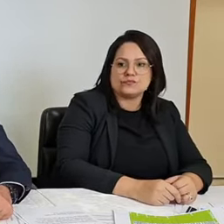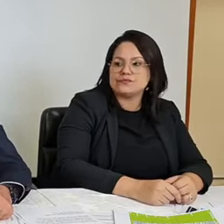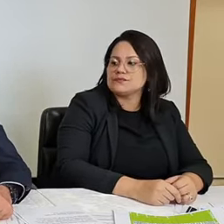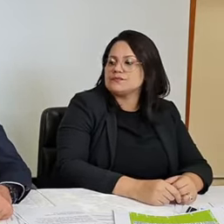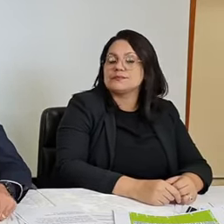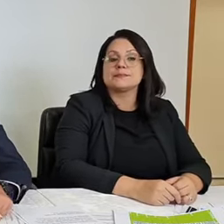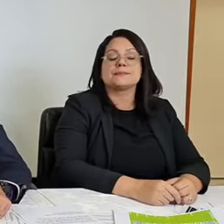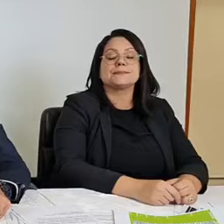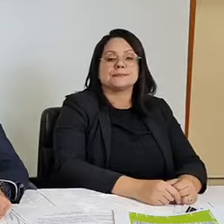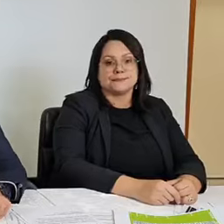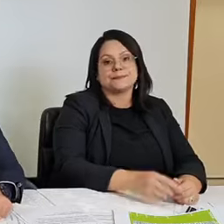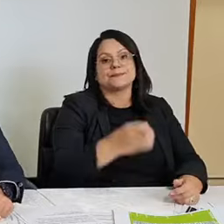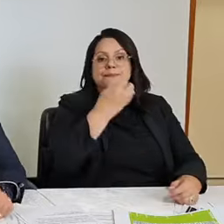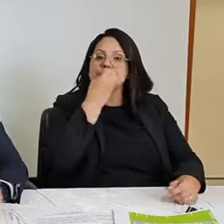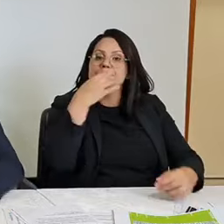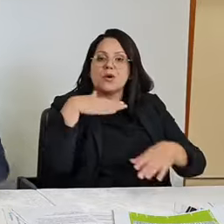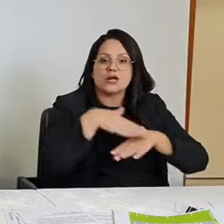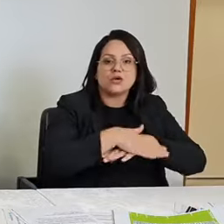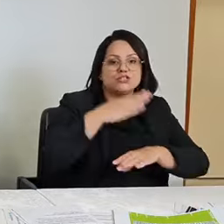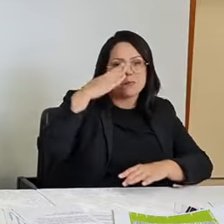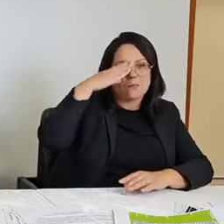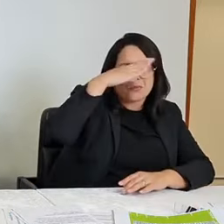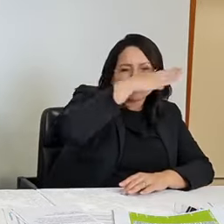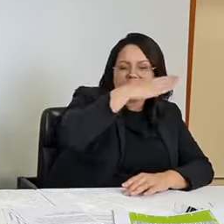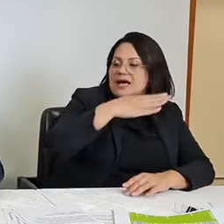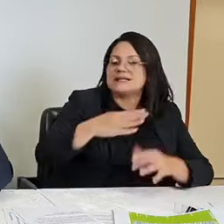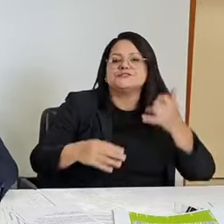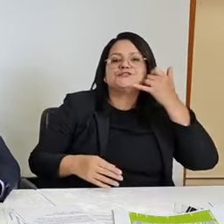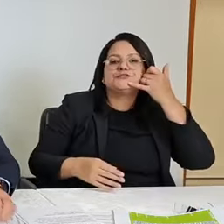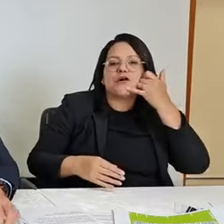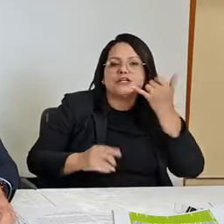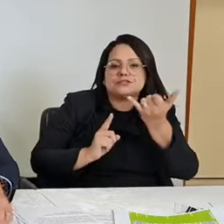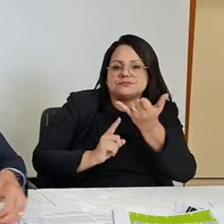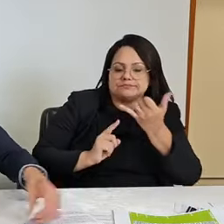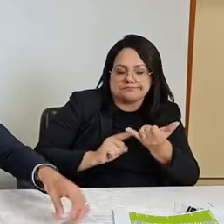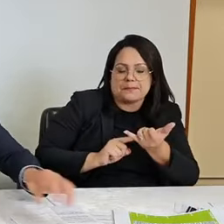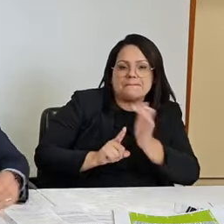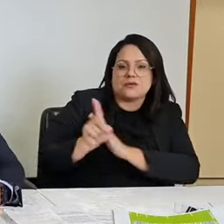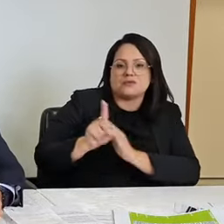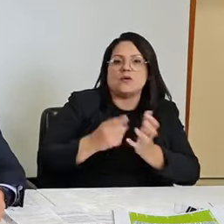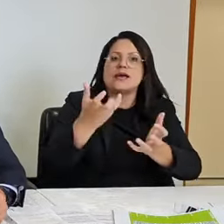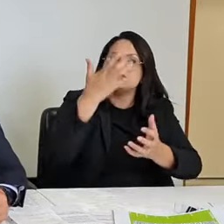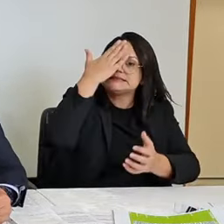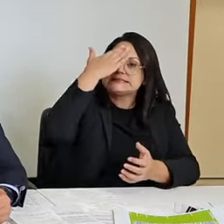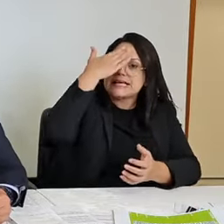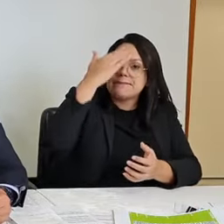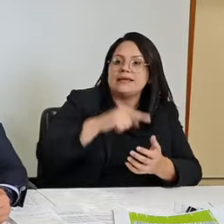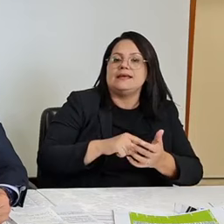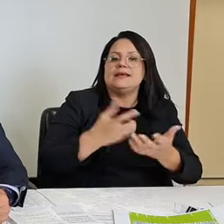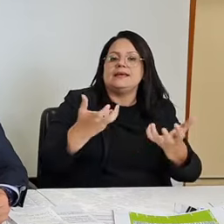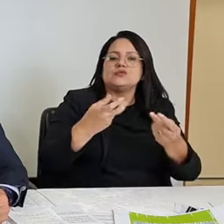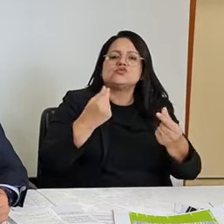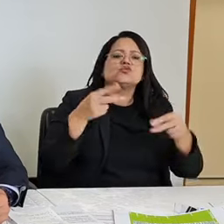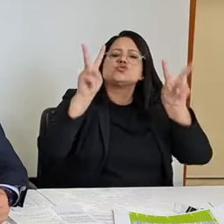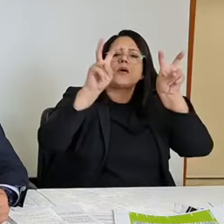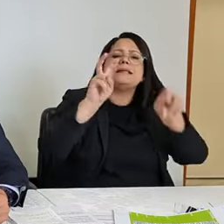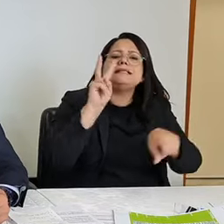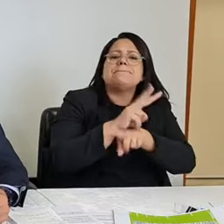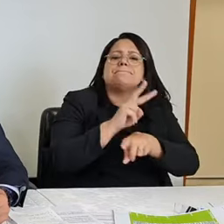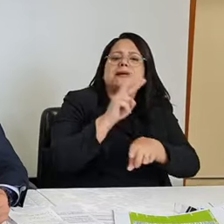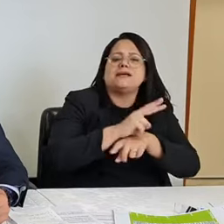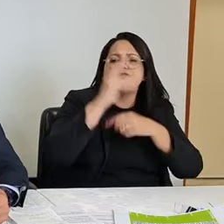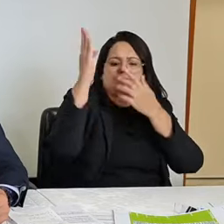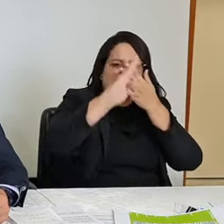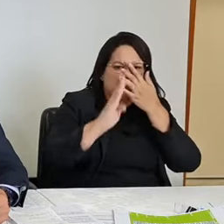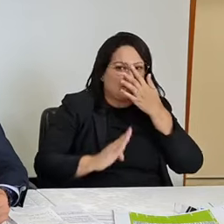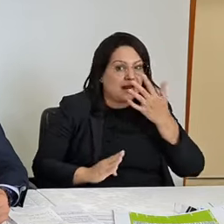Muito boa noite, presidente Jair Bolsonaro. Boa noite, presidente do BNDES. Eu queria saber sobre os empréstimos, né, que o